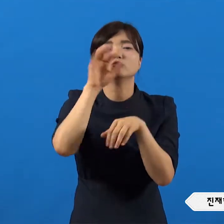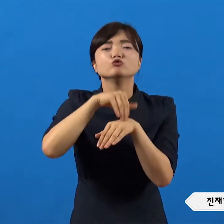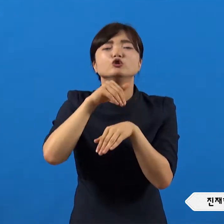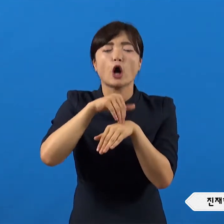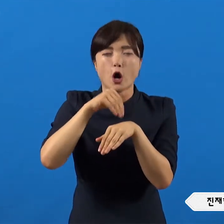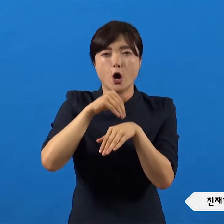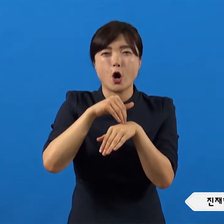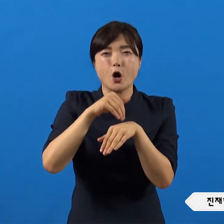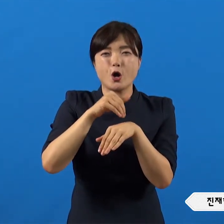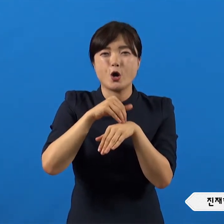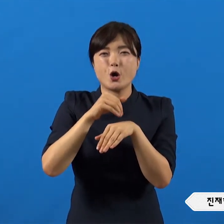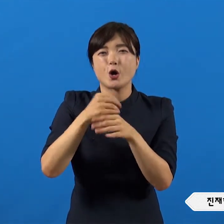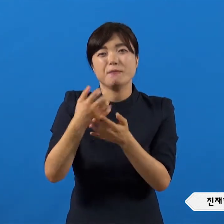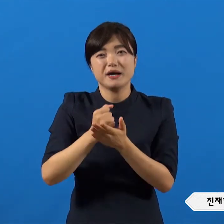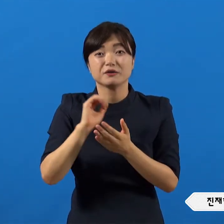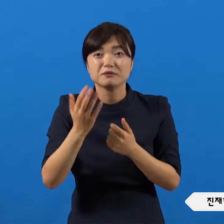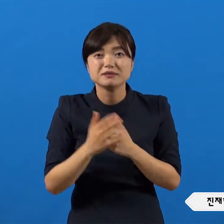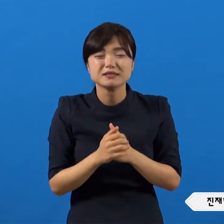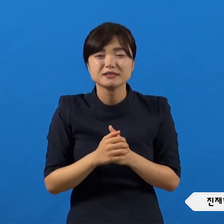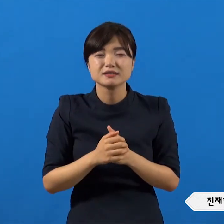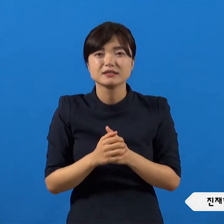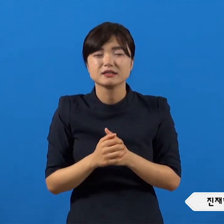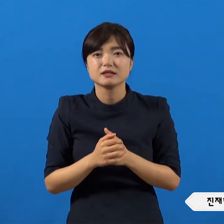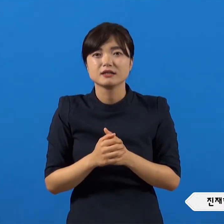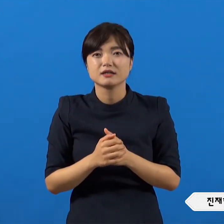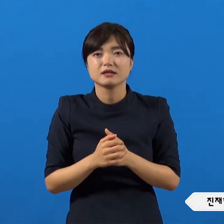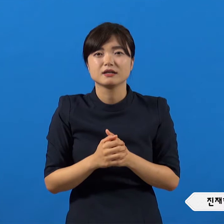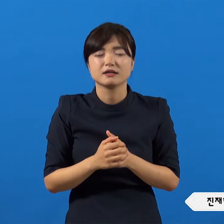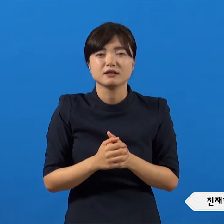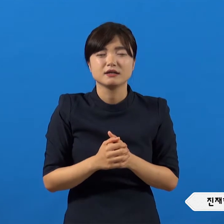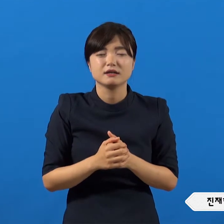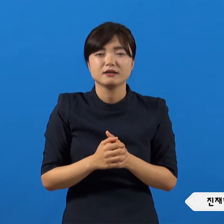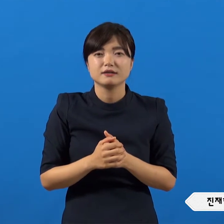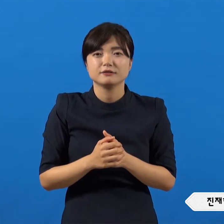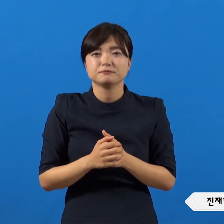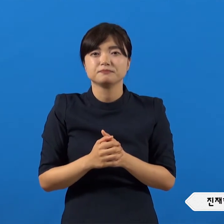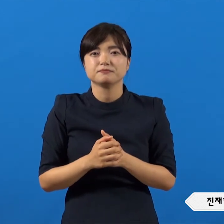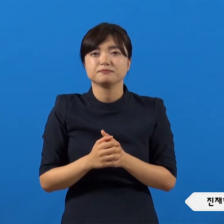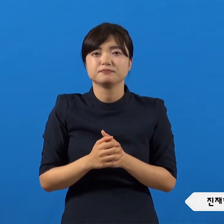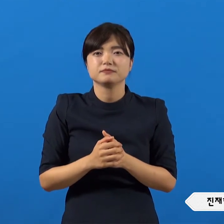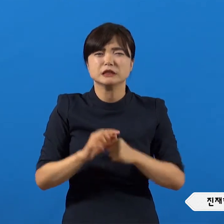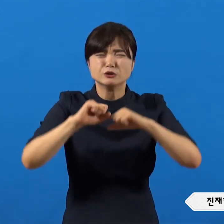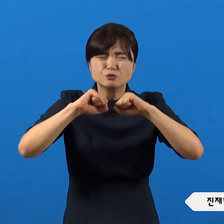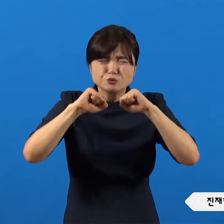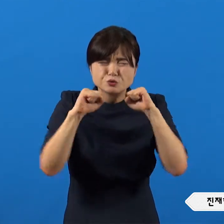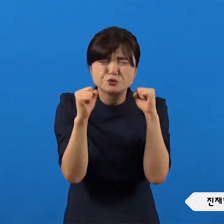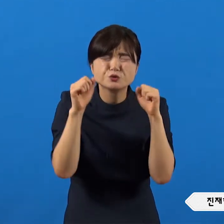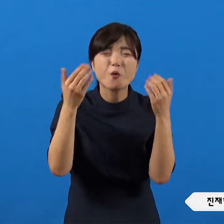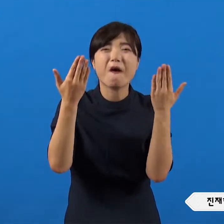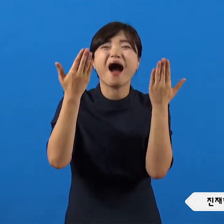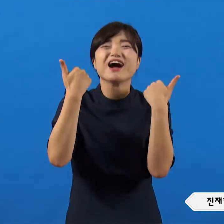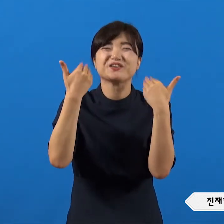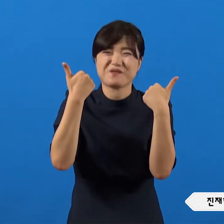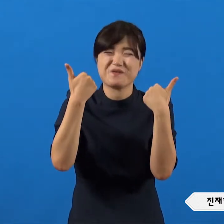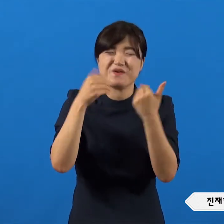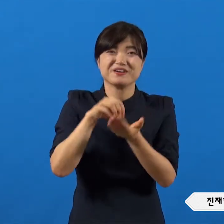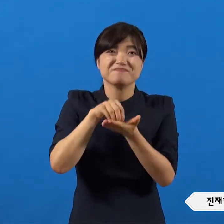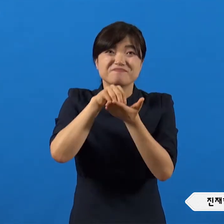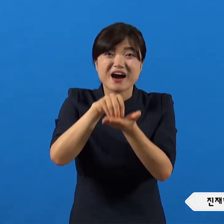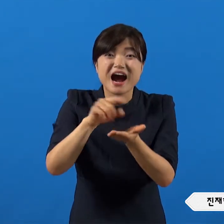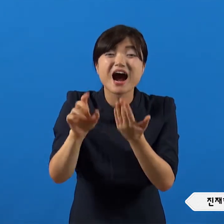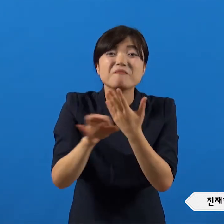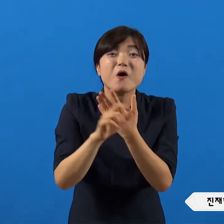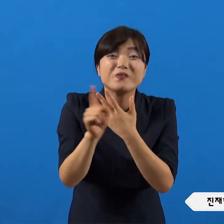순종 학교에 들어갑니다. The School of Obedience. 이 순종의 학교에 들어가면서